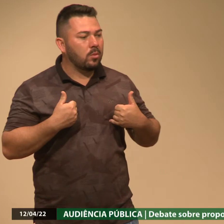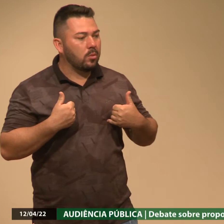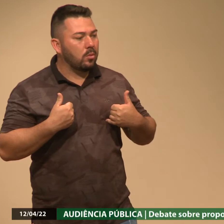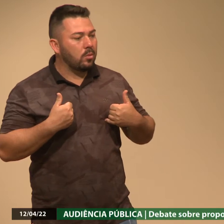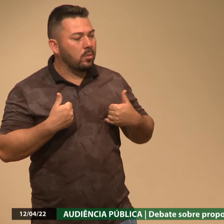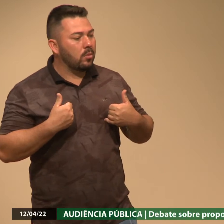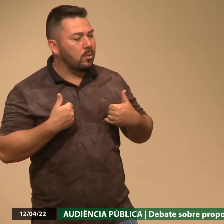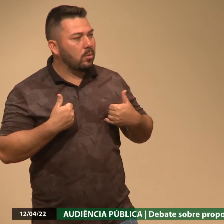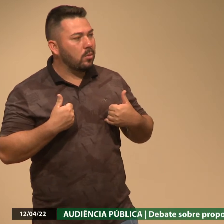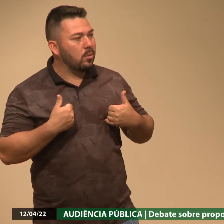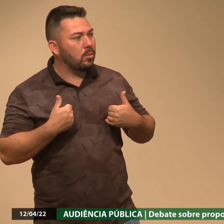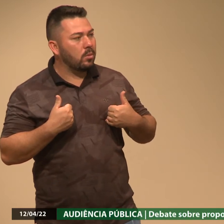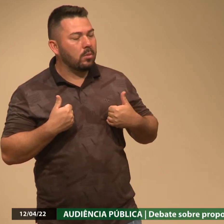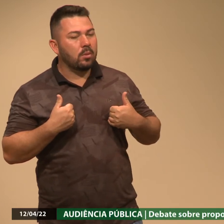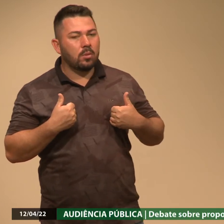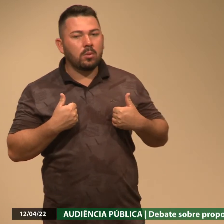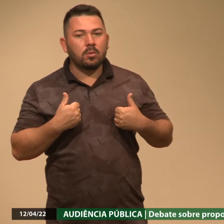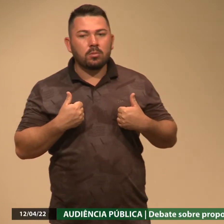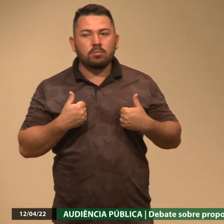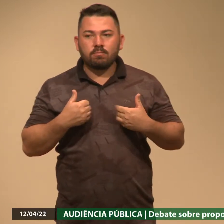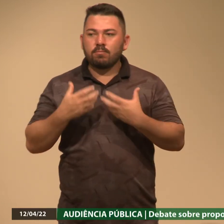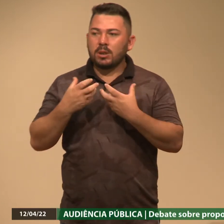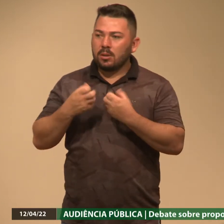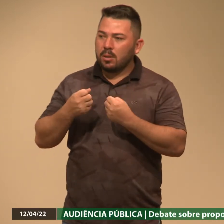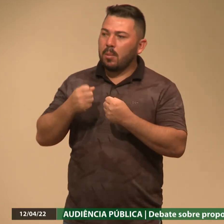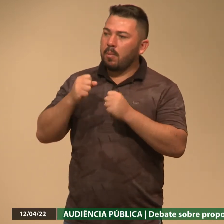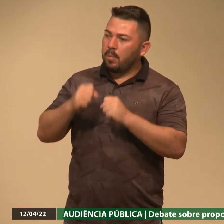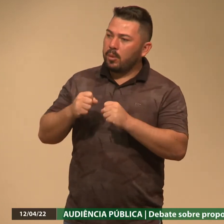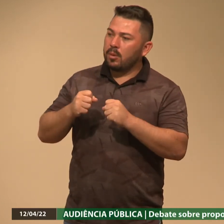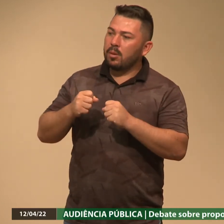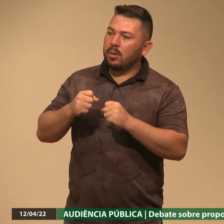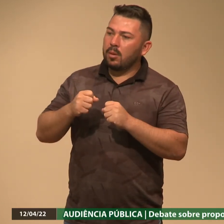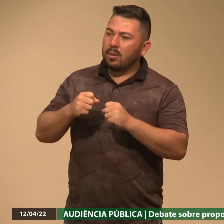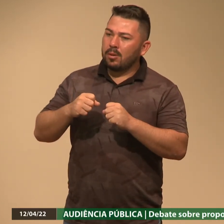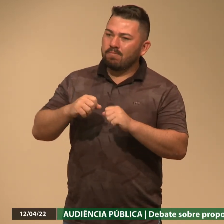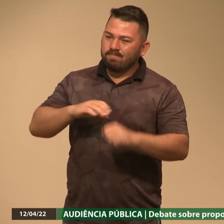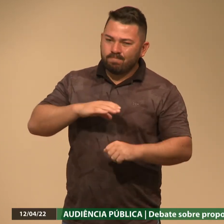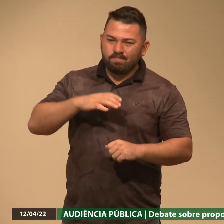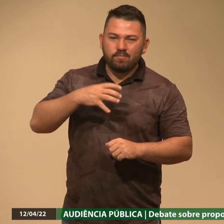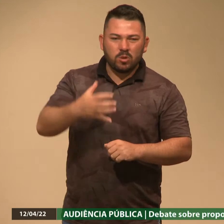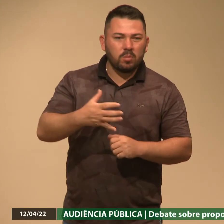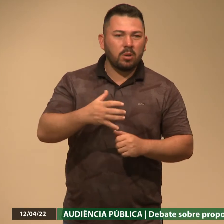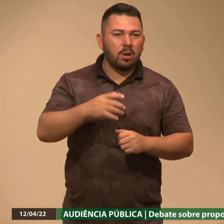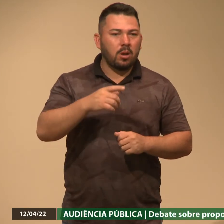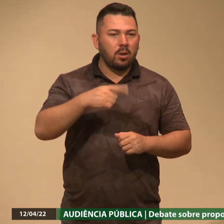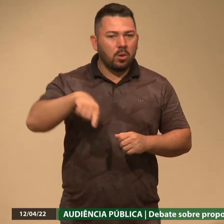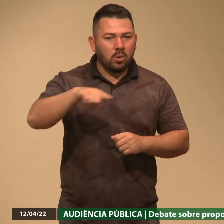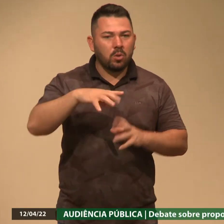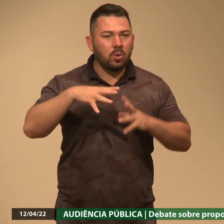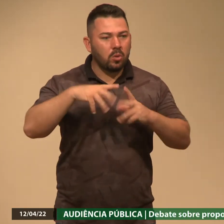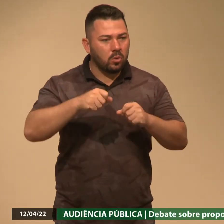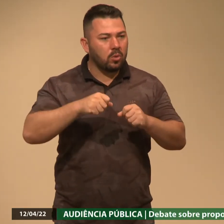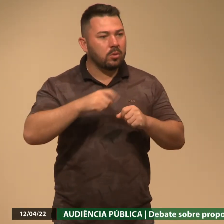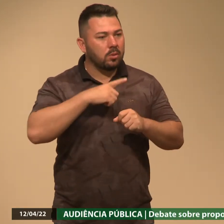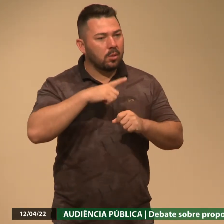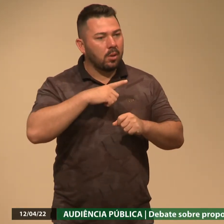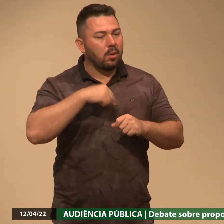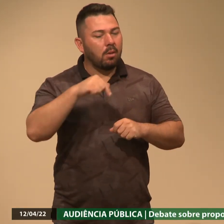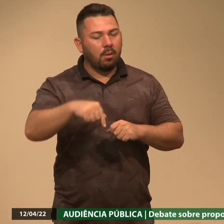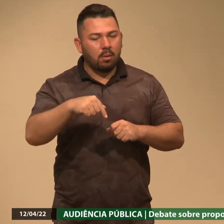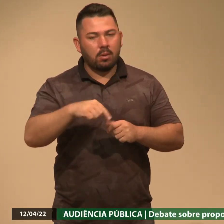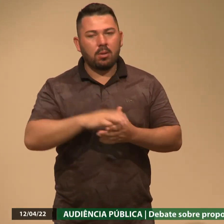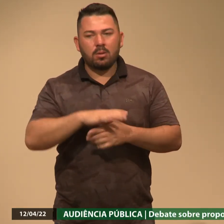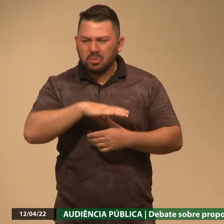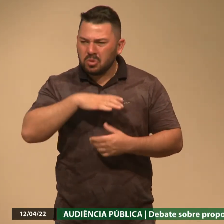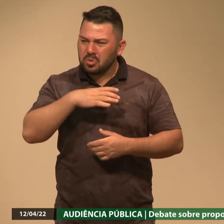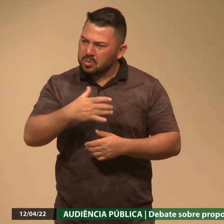como é que você está da nossa satisfação de poder superar porque na verdade todos aqui tem uma história de superação para contar